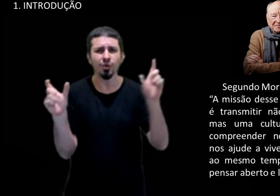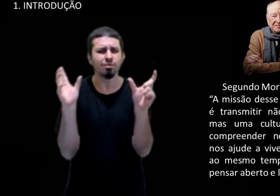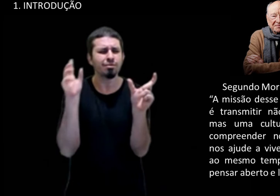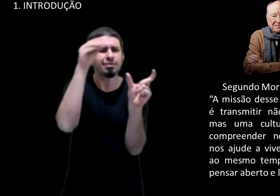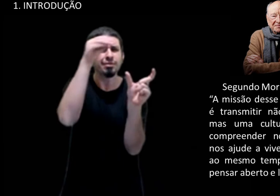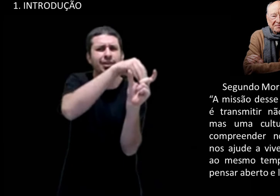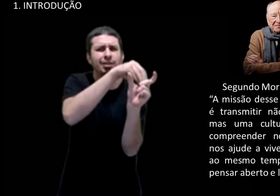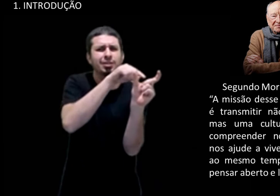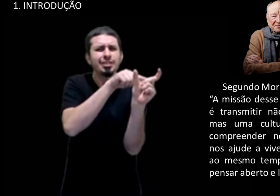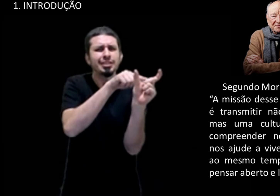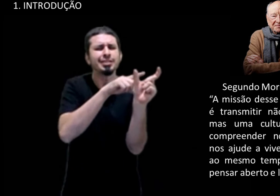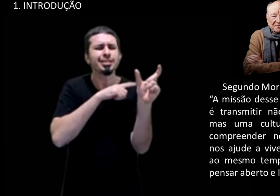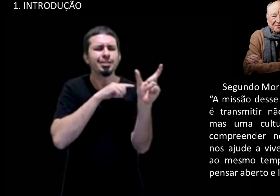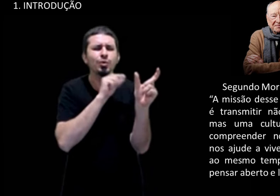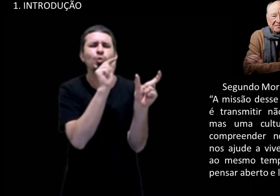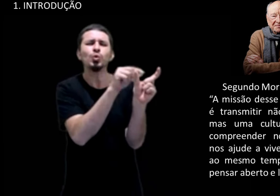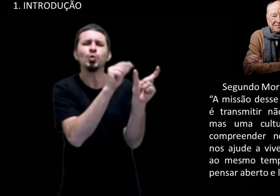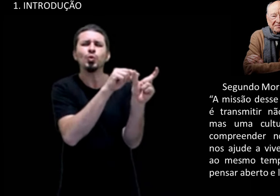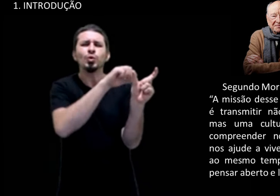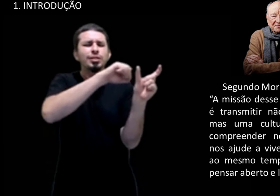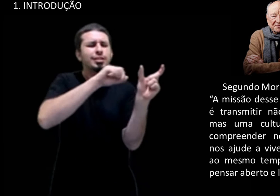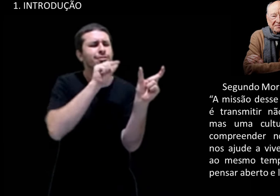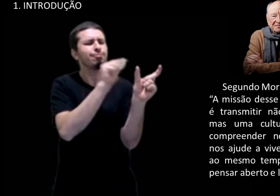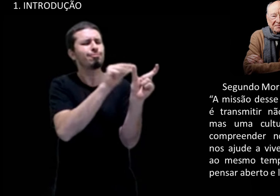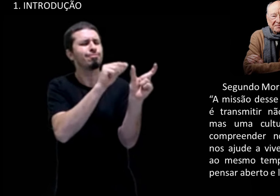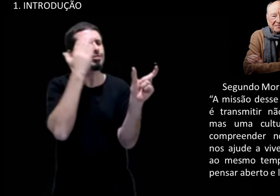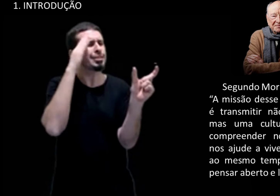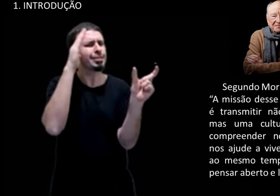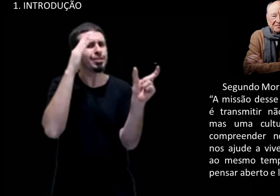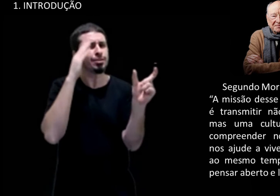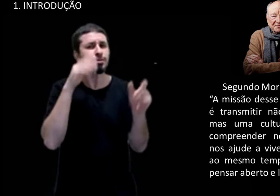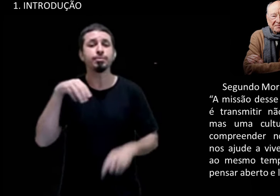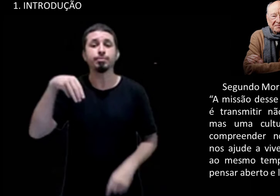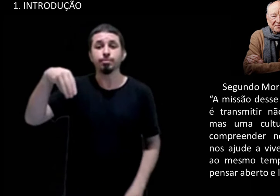conotação ampla e significativa, pois, segundo Morin,